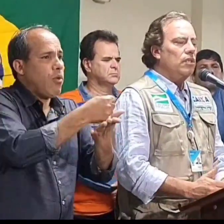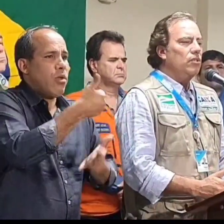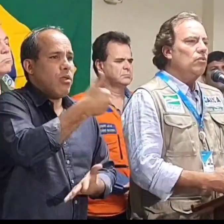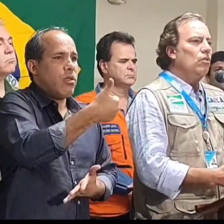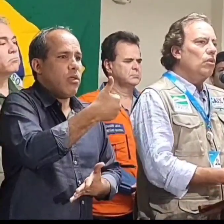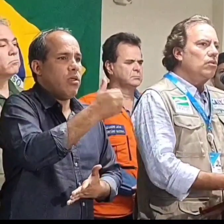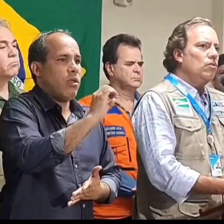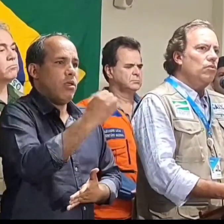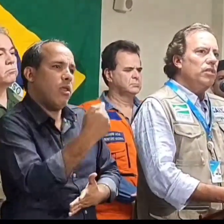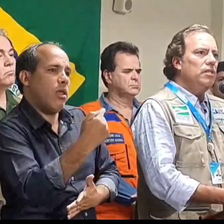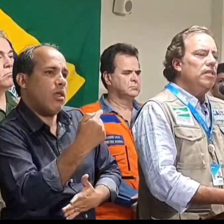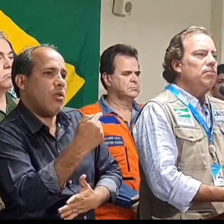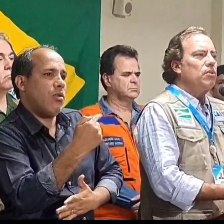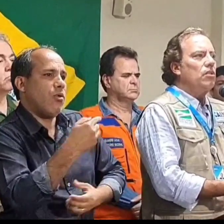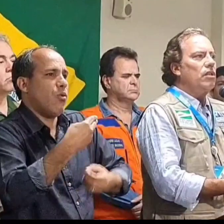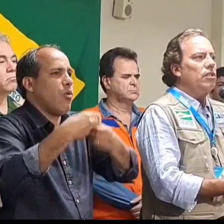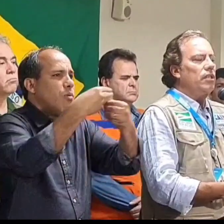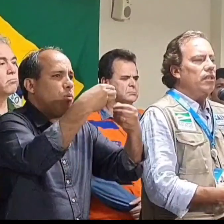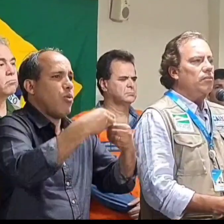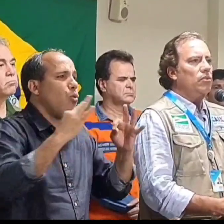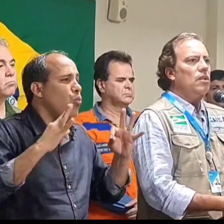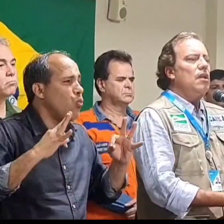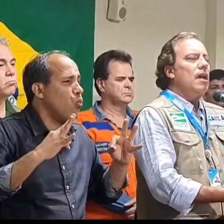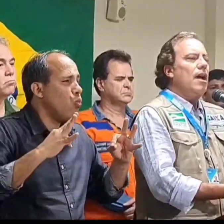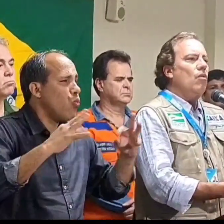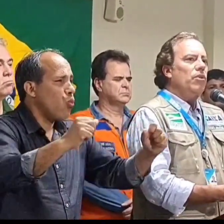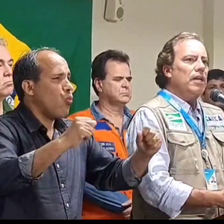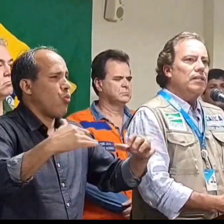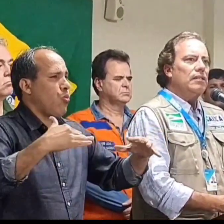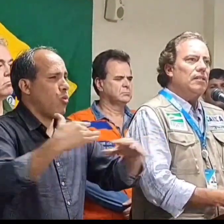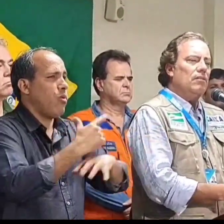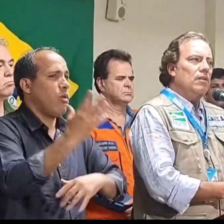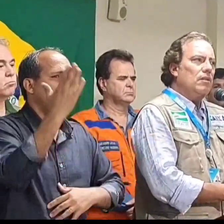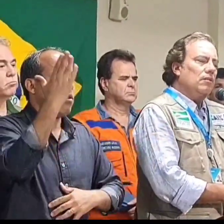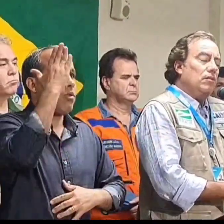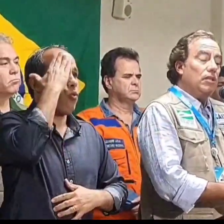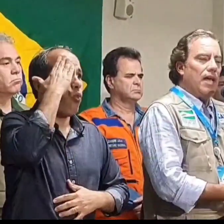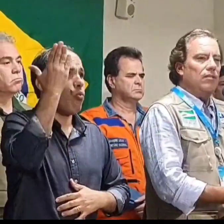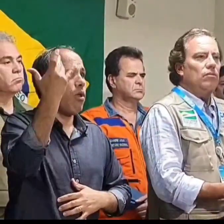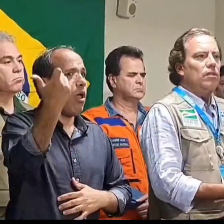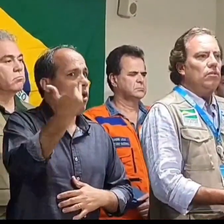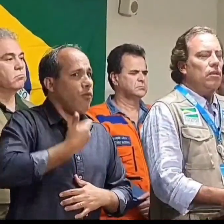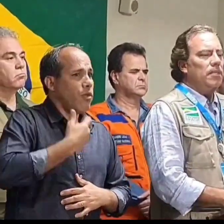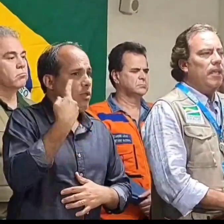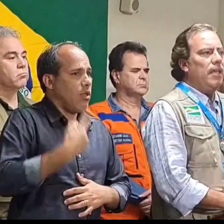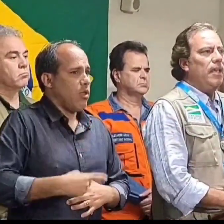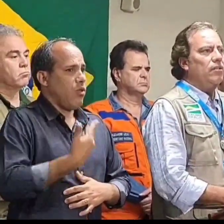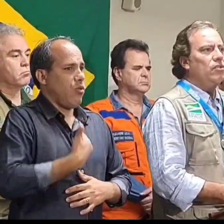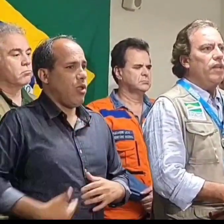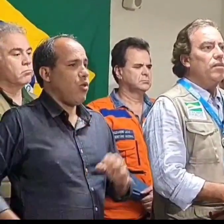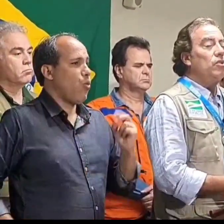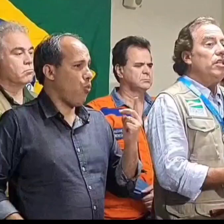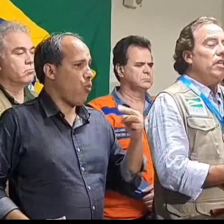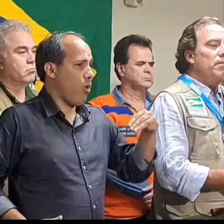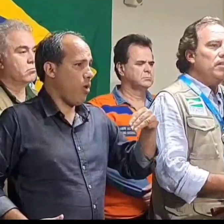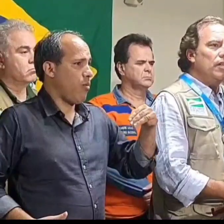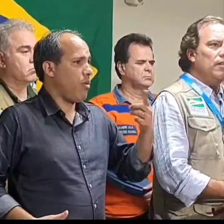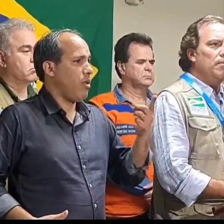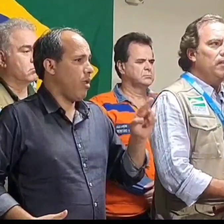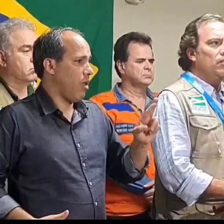ou seja, todos os municípios que nós tenhamos a comunicação do Estado e do MDR, nós